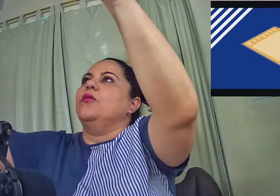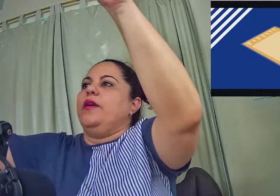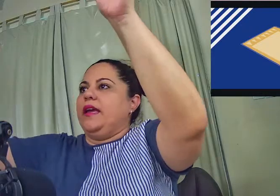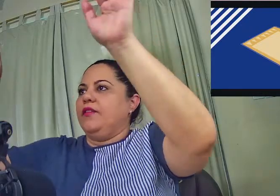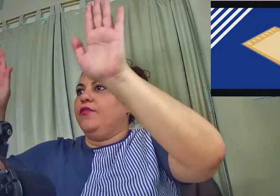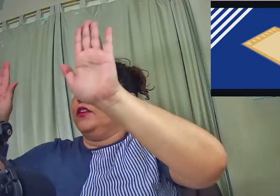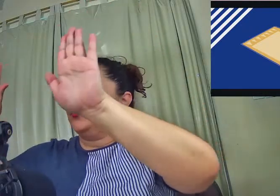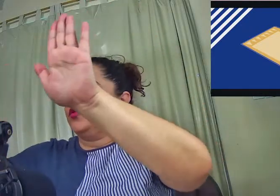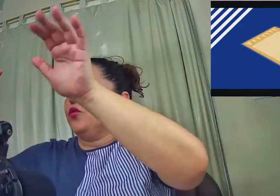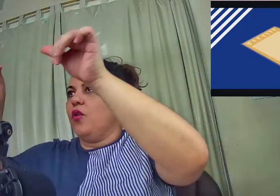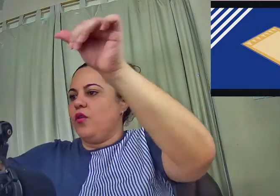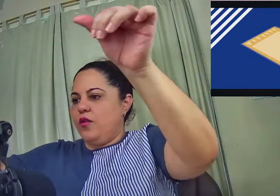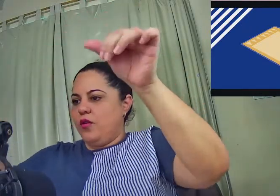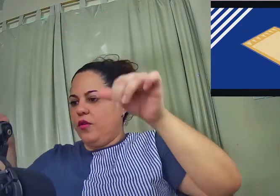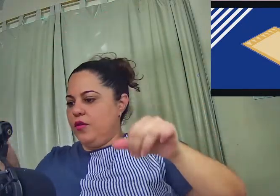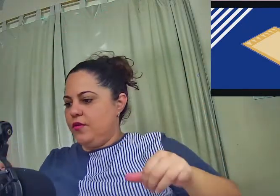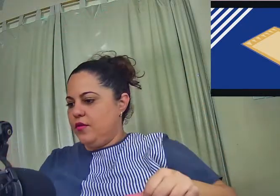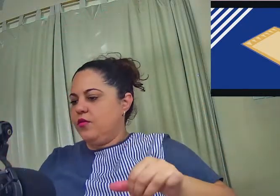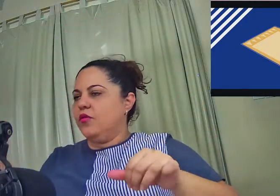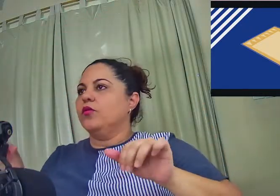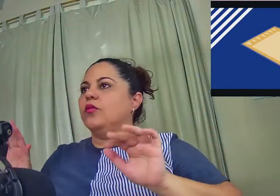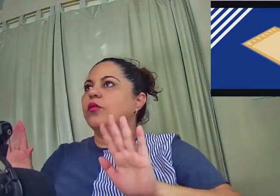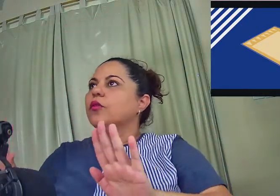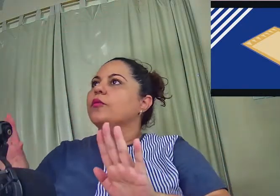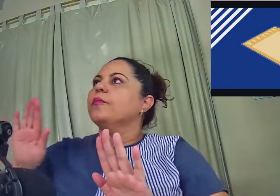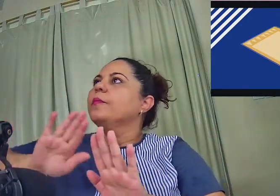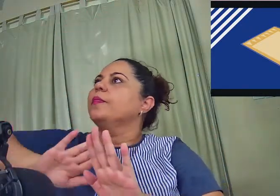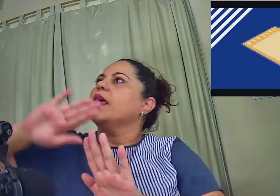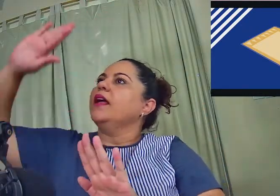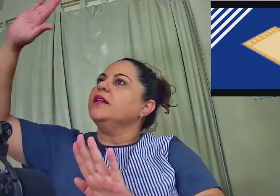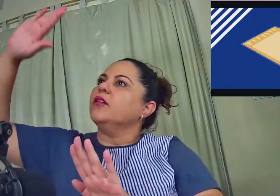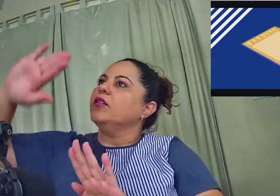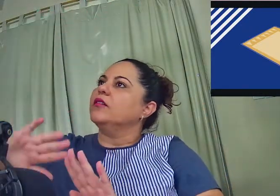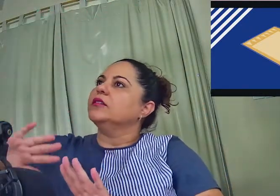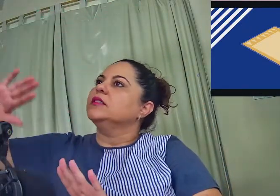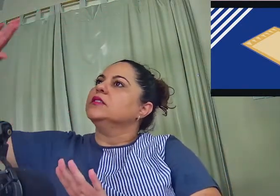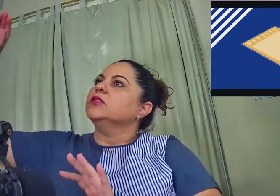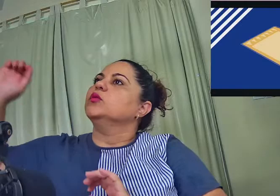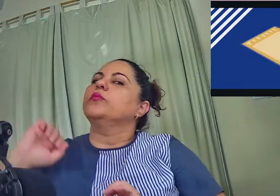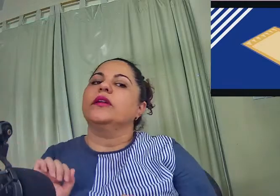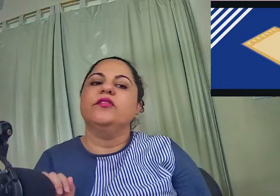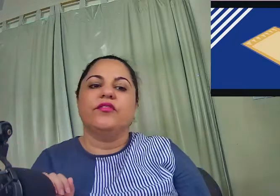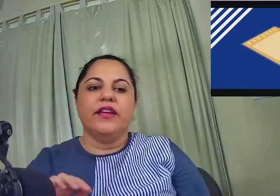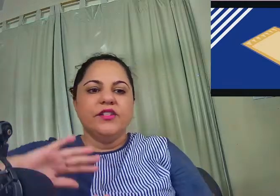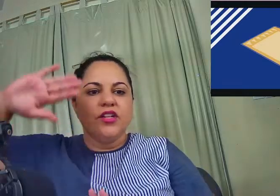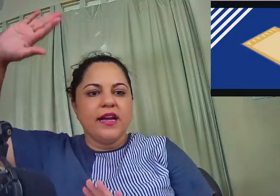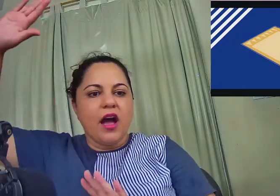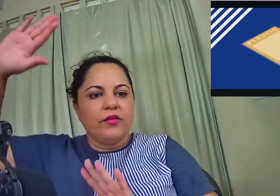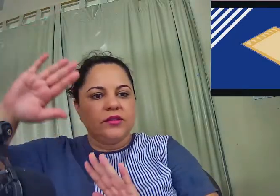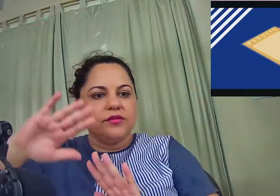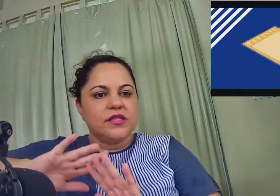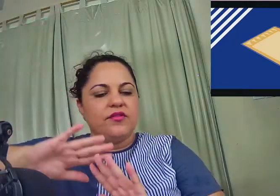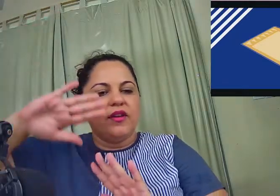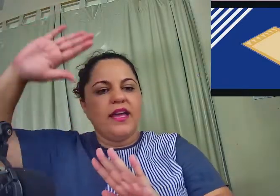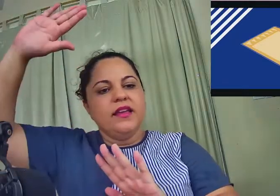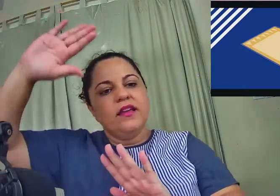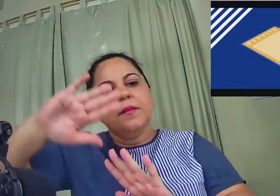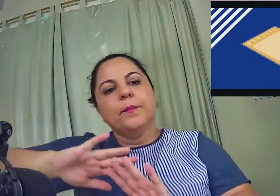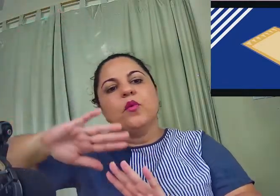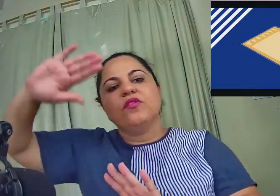ele, fixou, colou, tá? Ó, no plano vertical. Então você vai